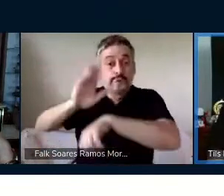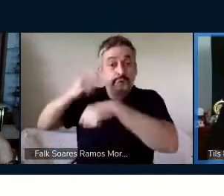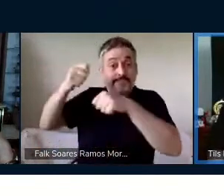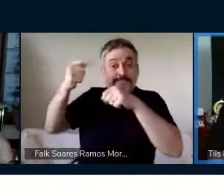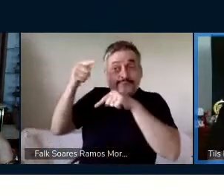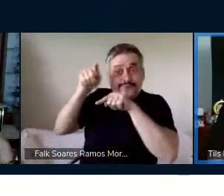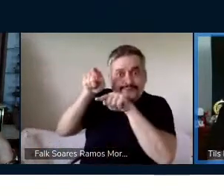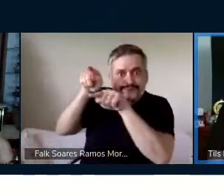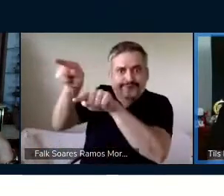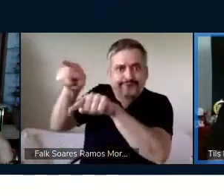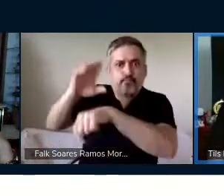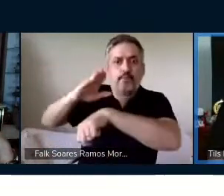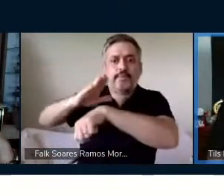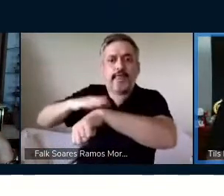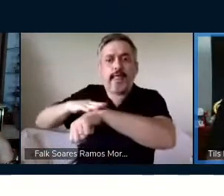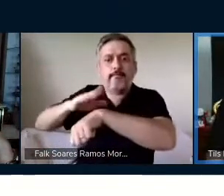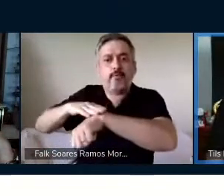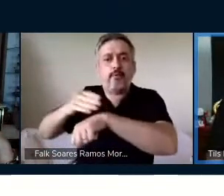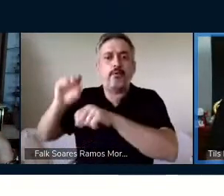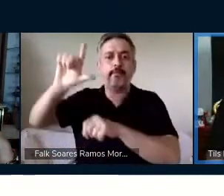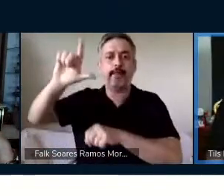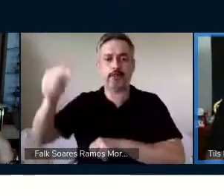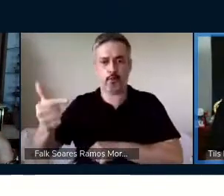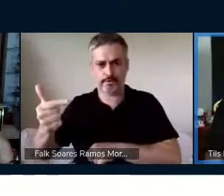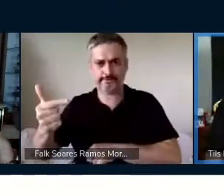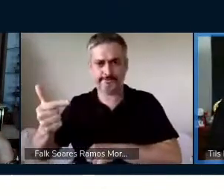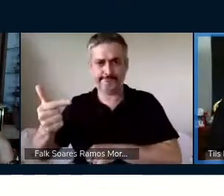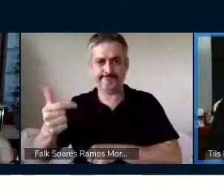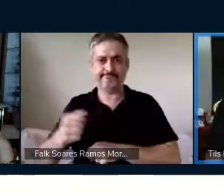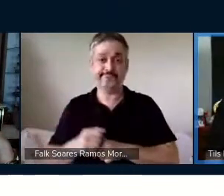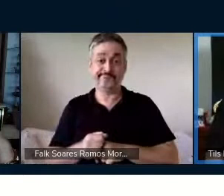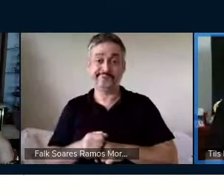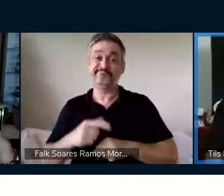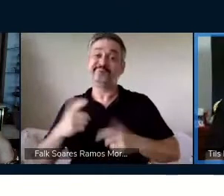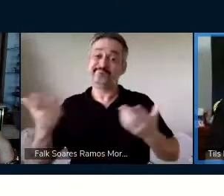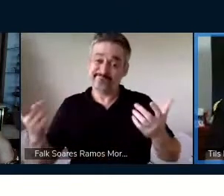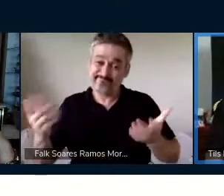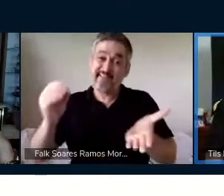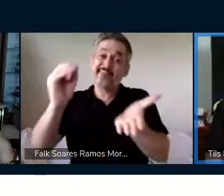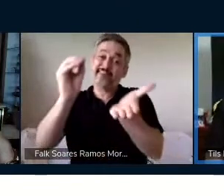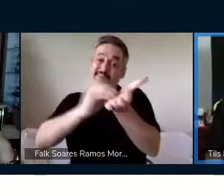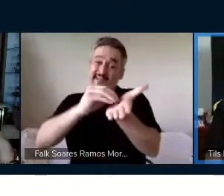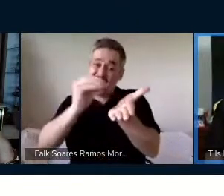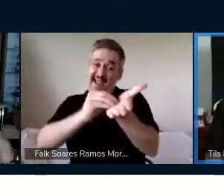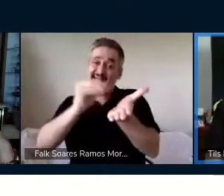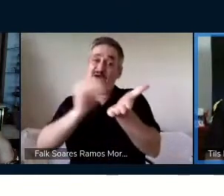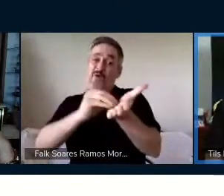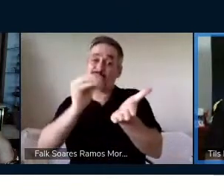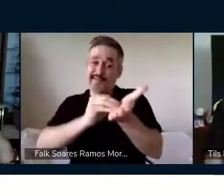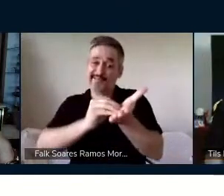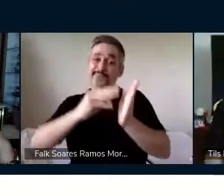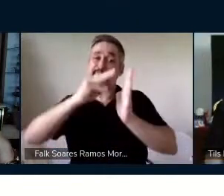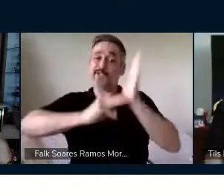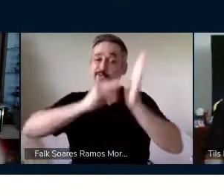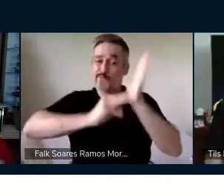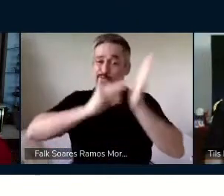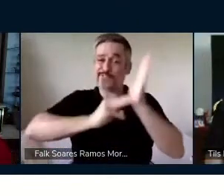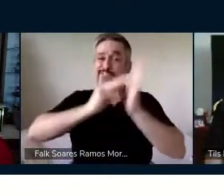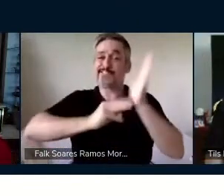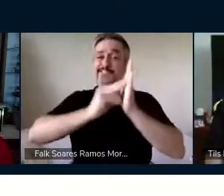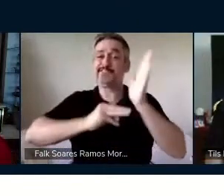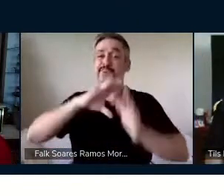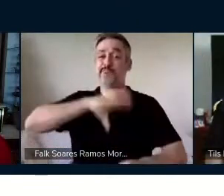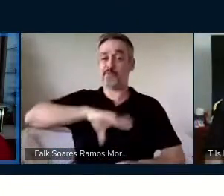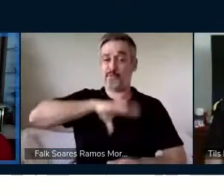suficientemente organizada, o ensino da segunda língua será deficitário.